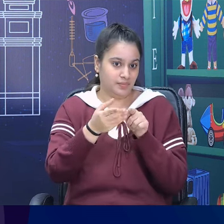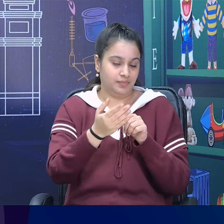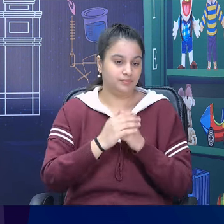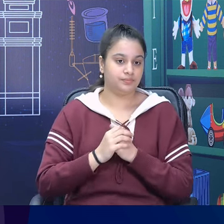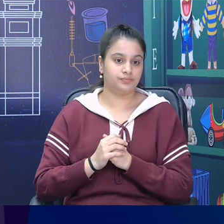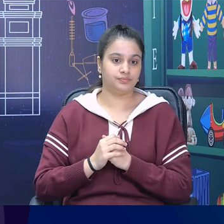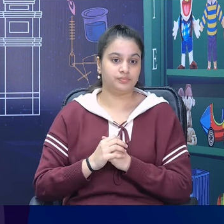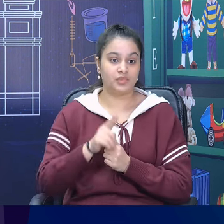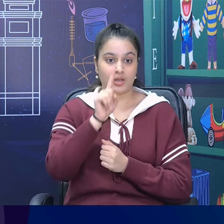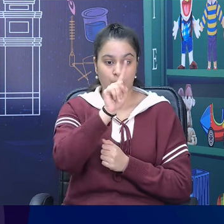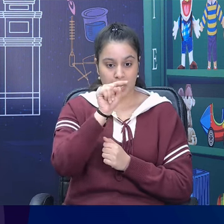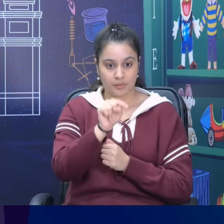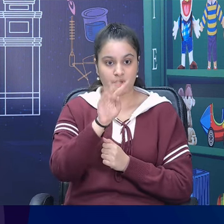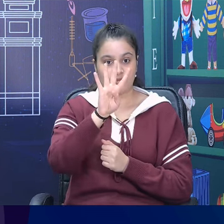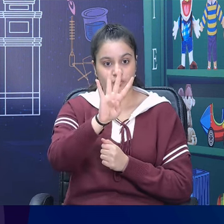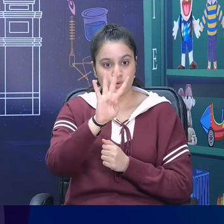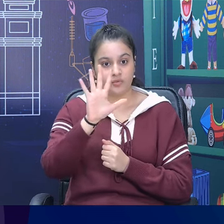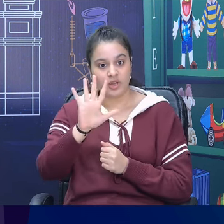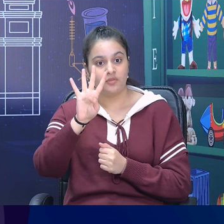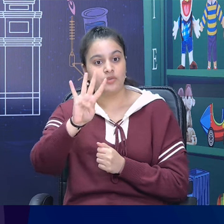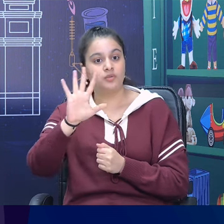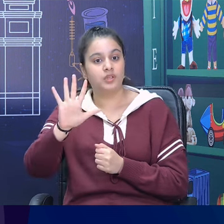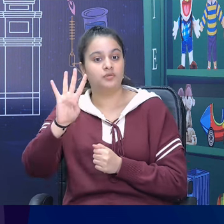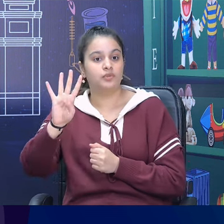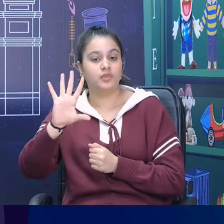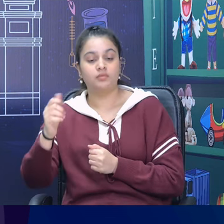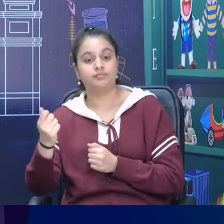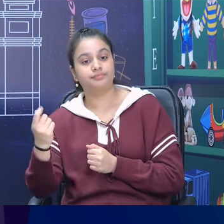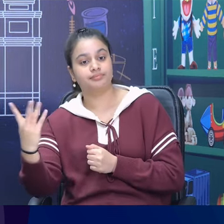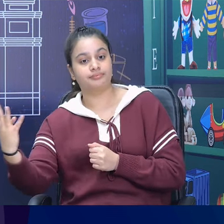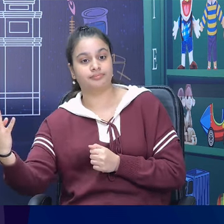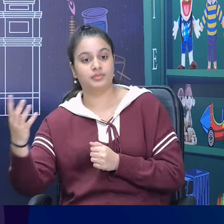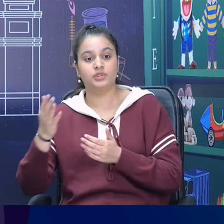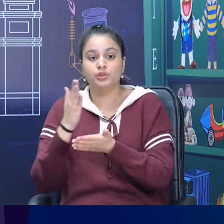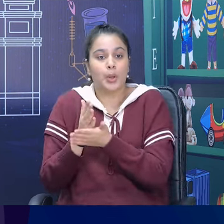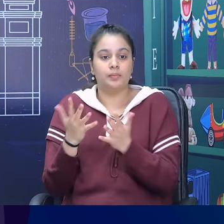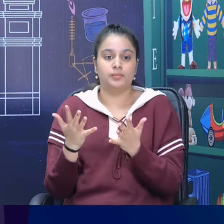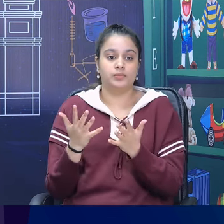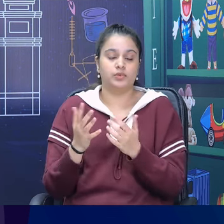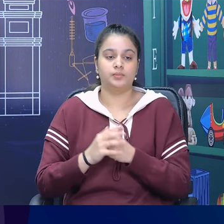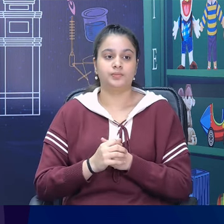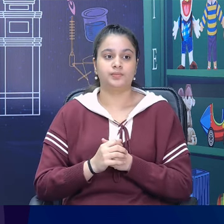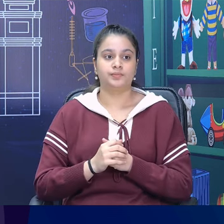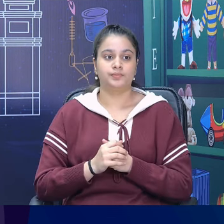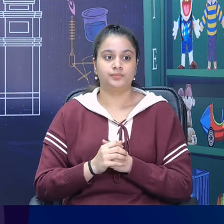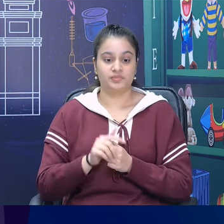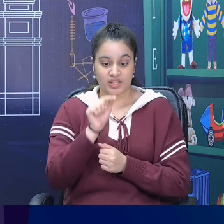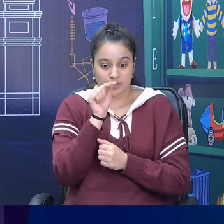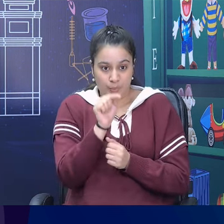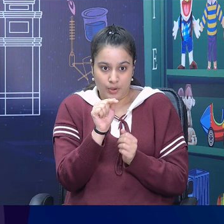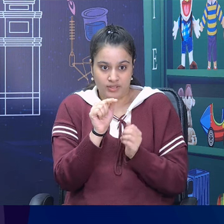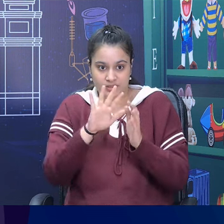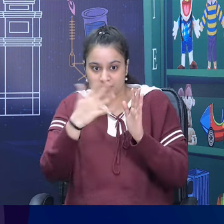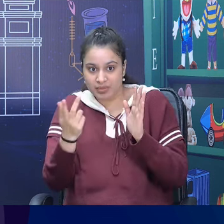कि 1.45 4545 एंड सो ऑन तो यह जब आप डेसीमल के बाद देख पा रहे होंग तो जो